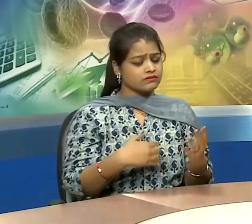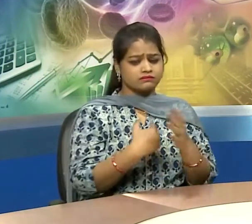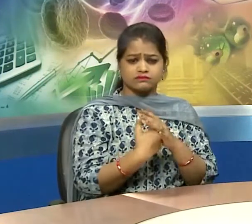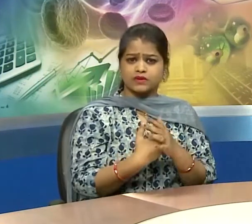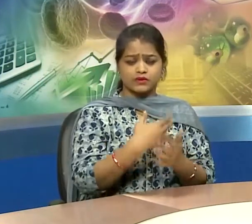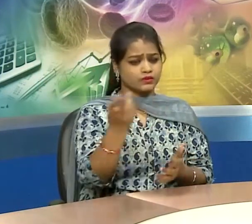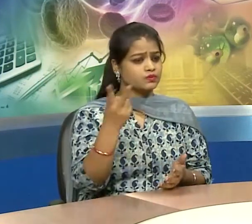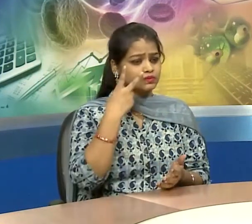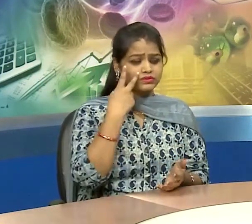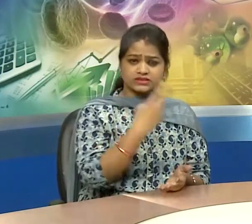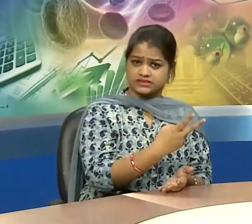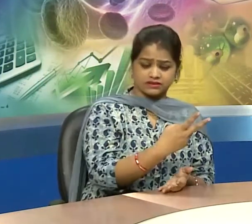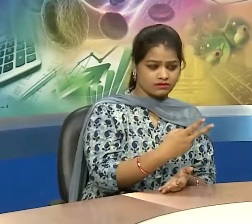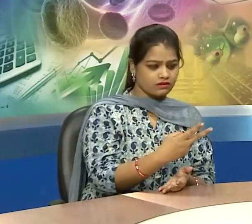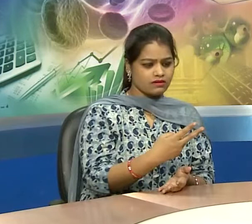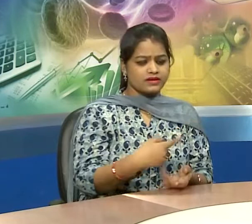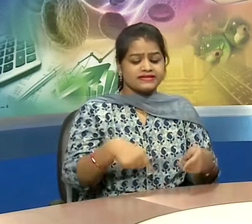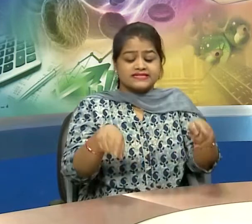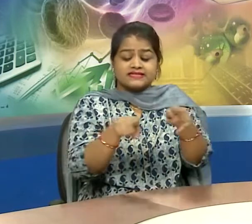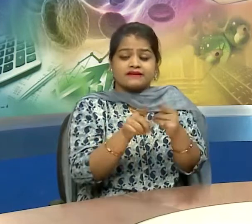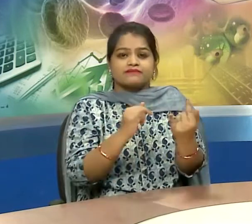जहां जितना झुकना चाहिए वहां उतना झुको।